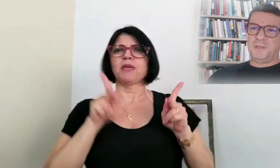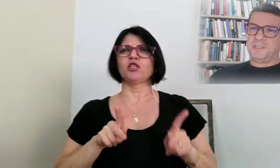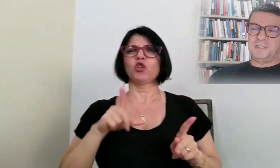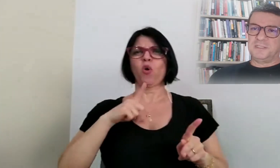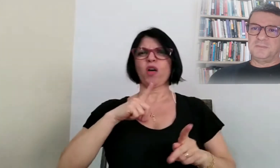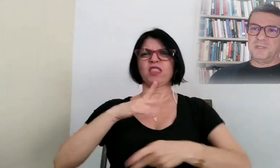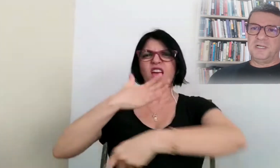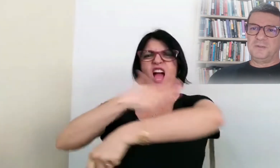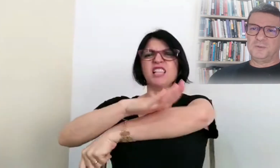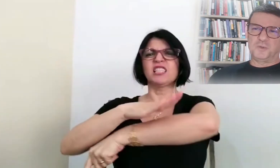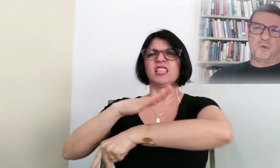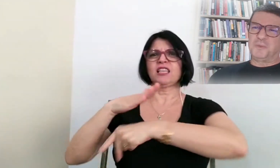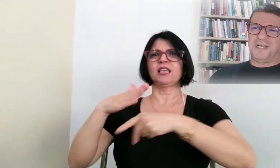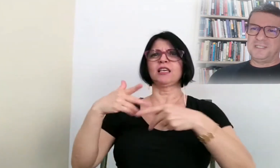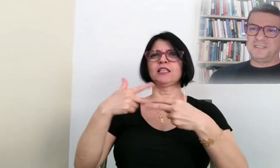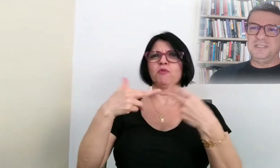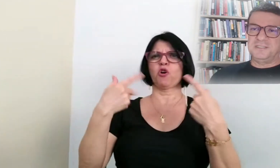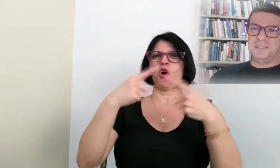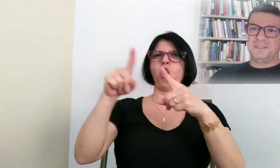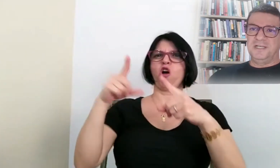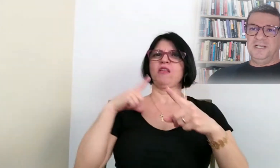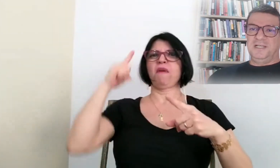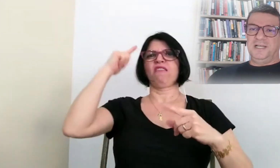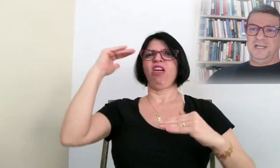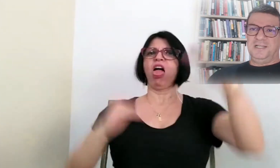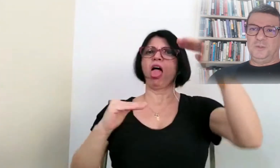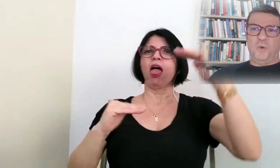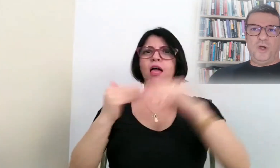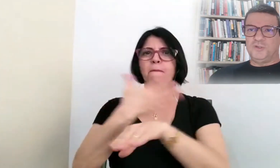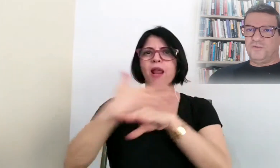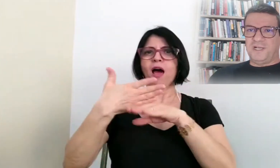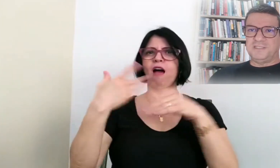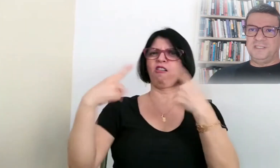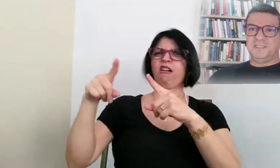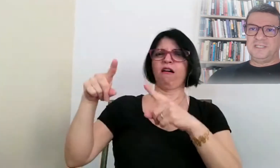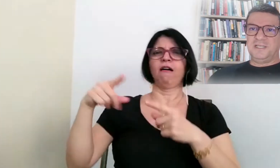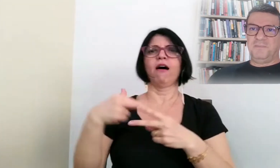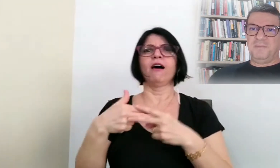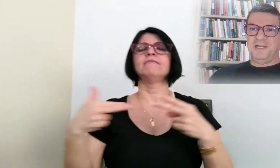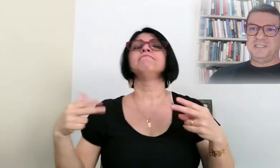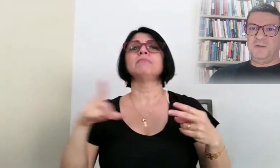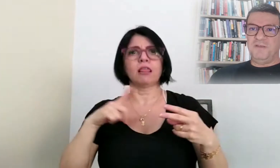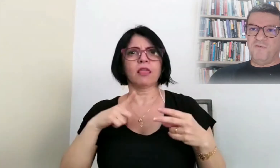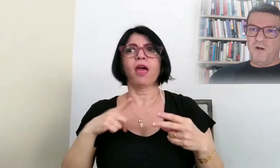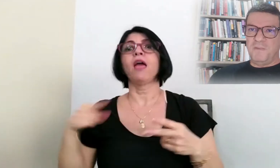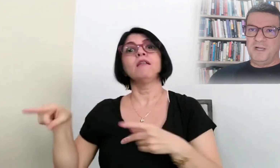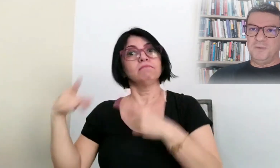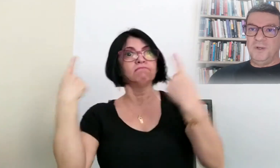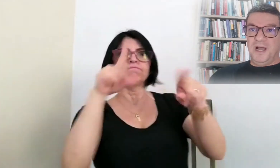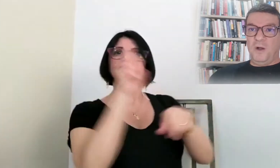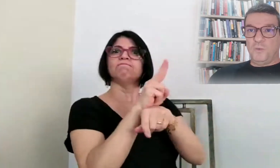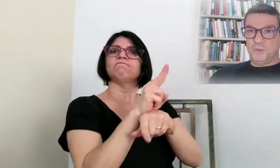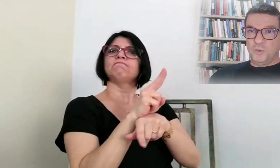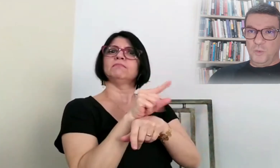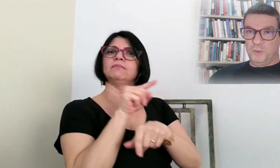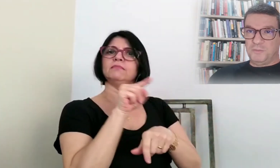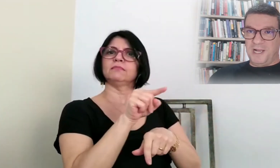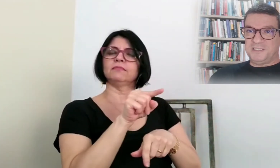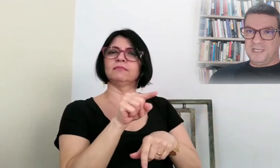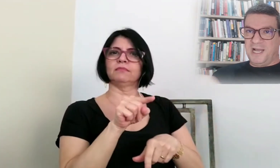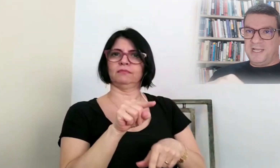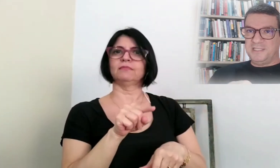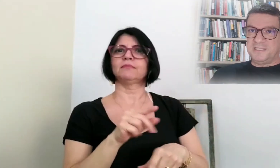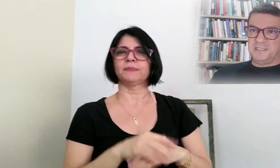dos supremacistas brancos, dos grupos racistas, do ódio fascista que permaneceu informando alguns